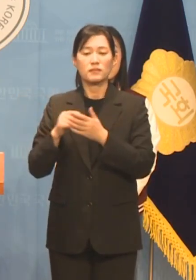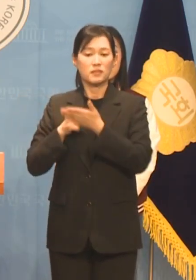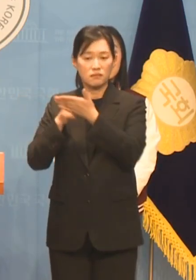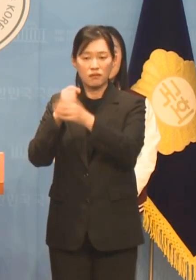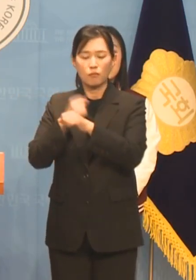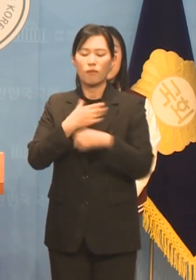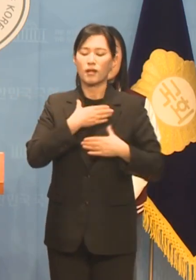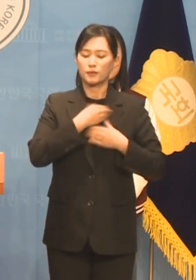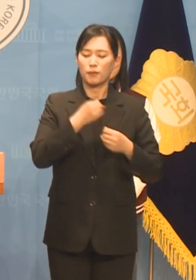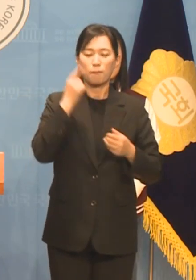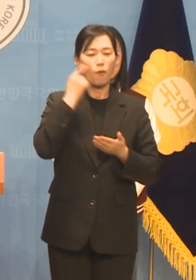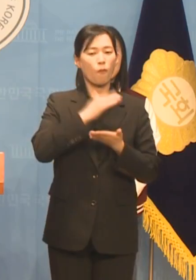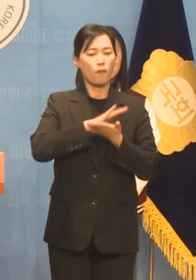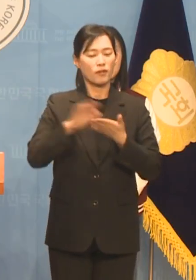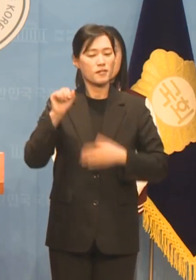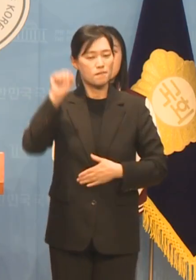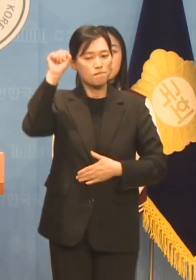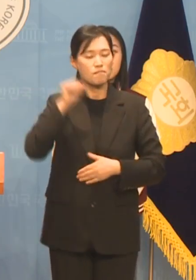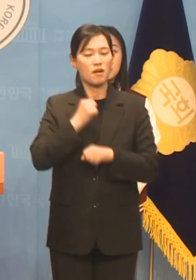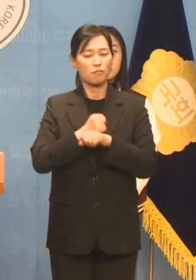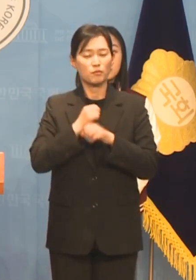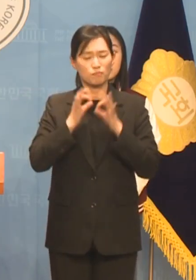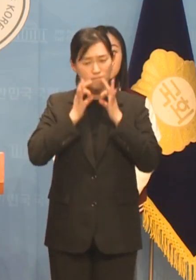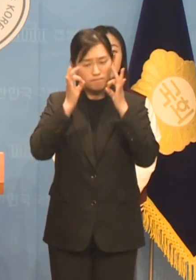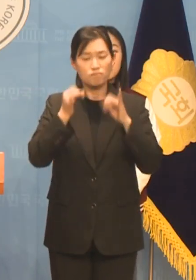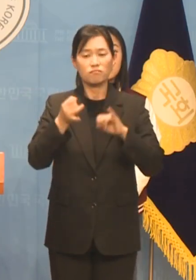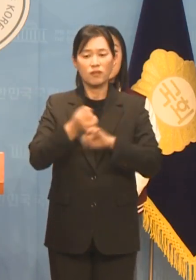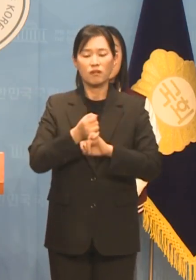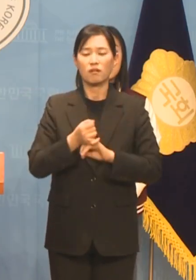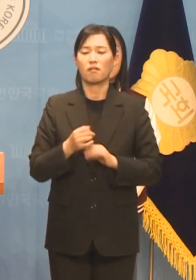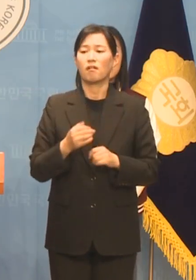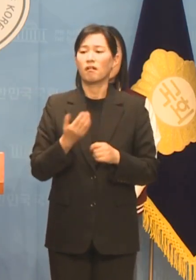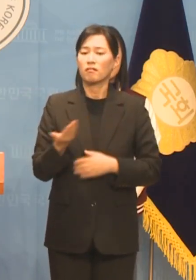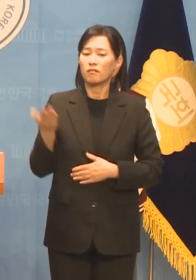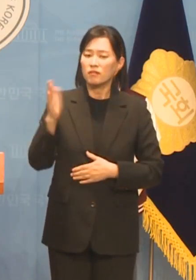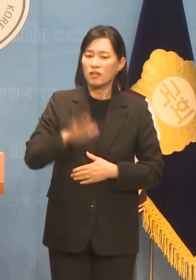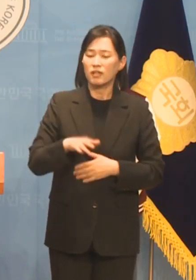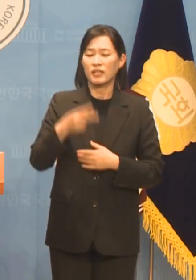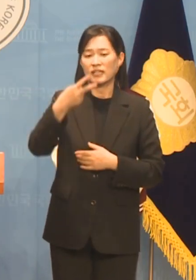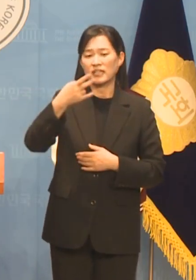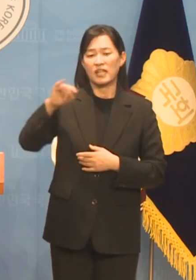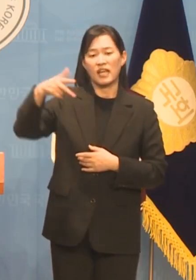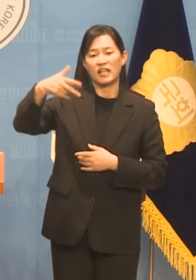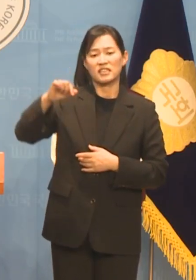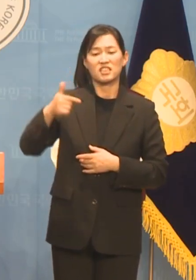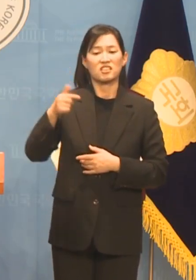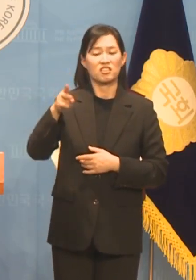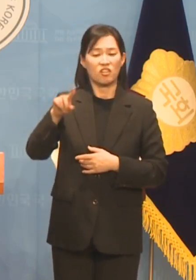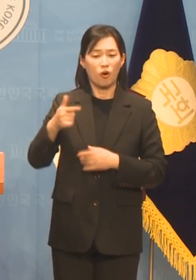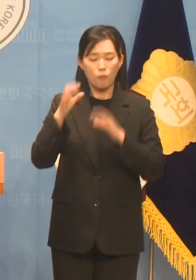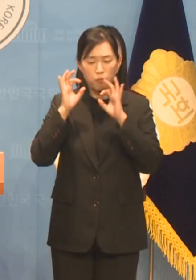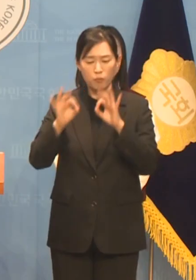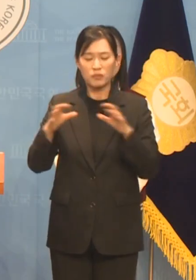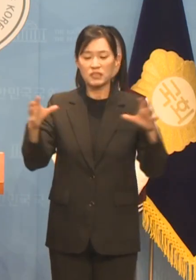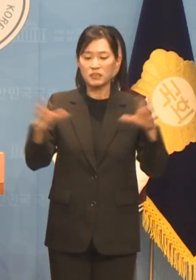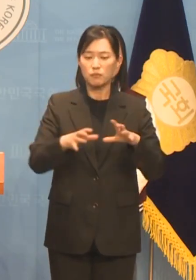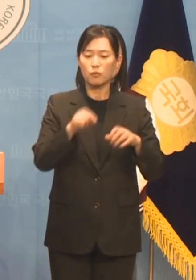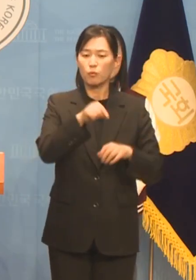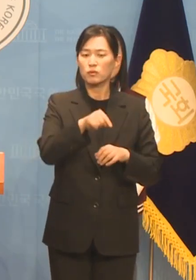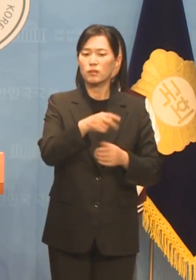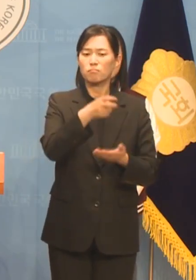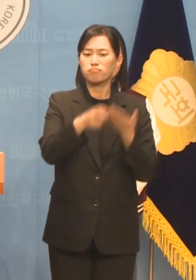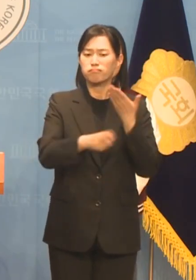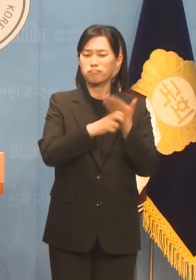최대한 안전하고 평화로운 집회가 되도록 최선을 다했습니다. 하지만 대진연 측은 저희가 집회를 진행하기로 한 장소에